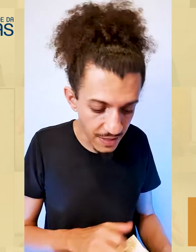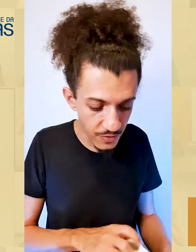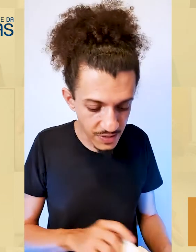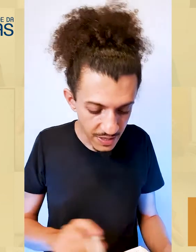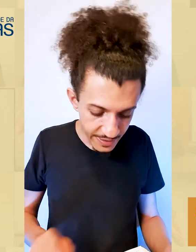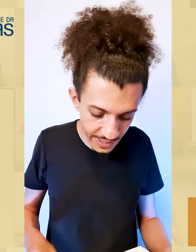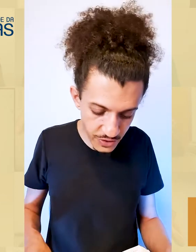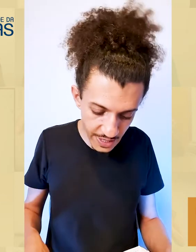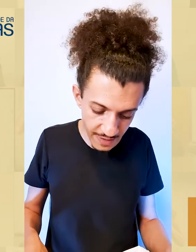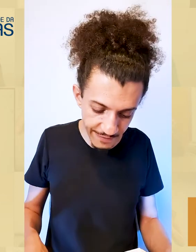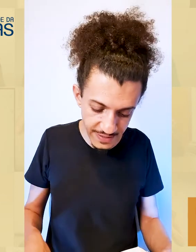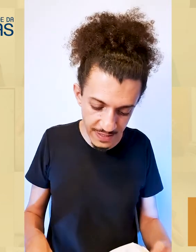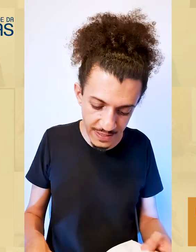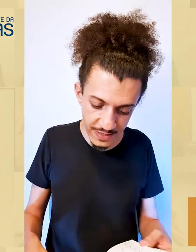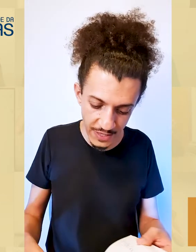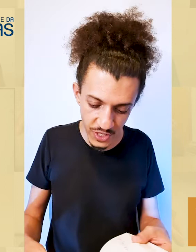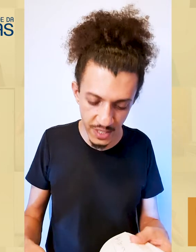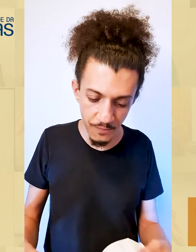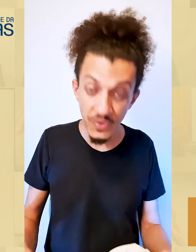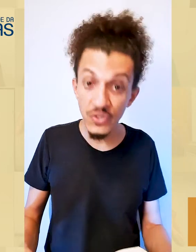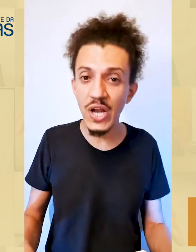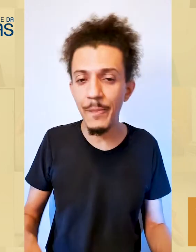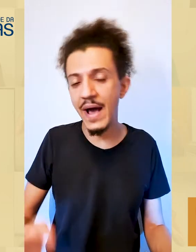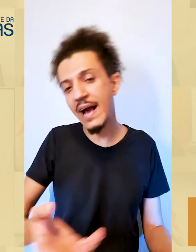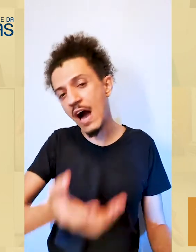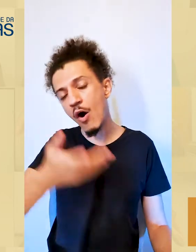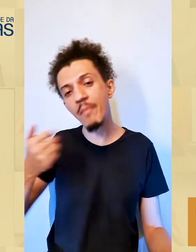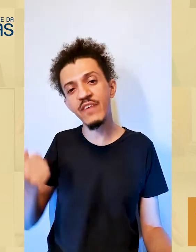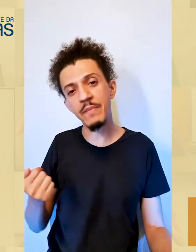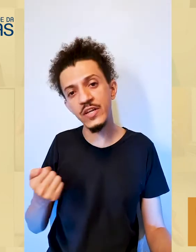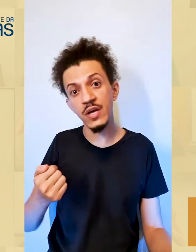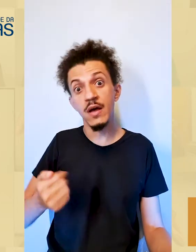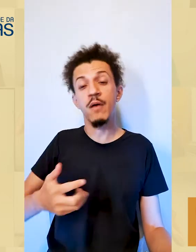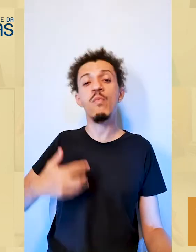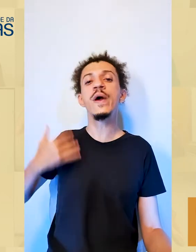10 anos desde que ela fez essa listagem aqui. De lá para cá,